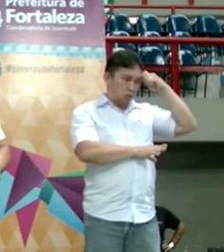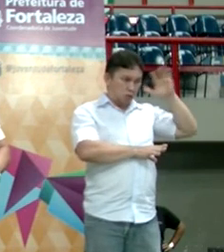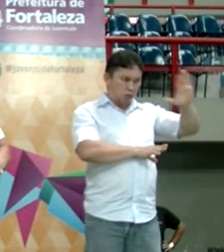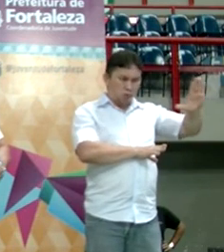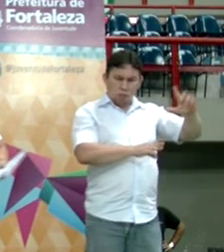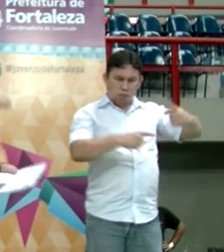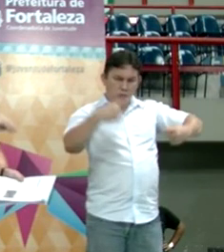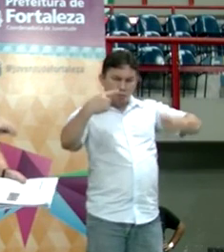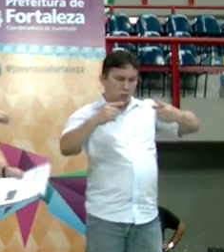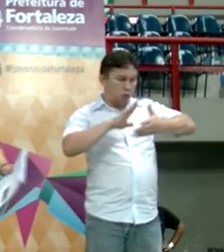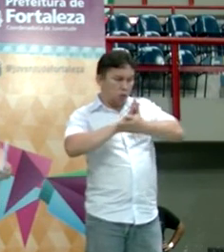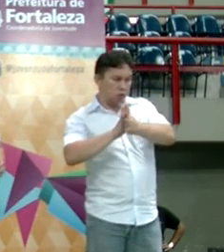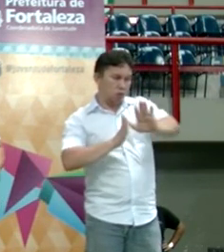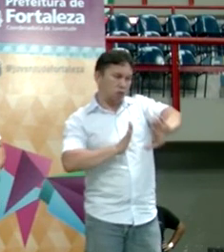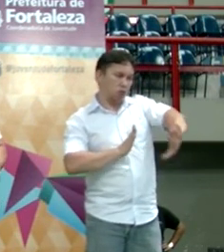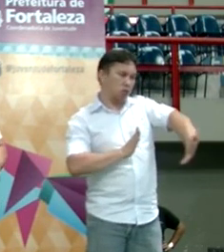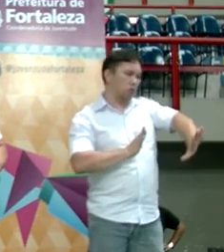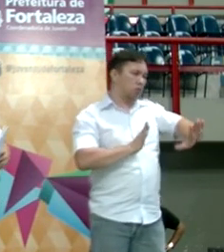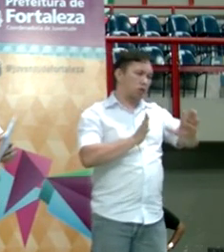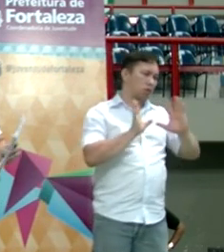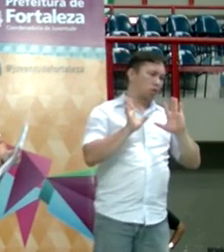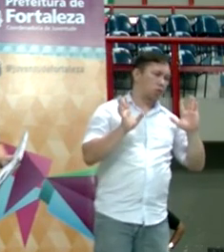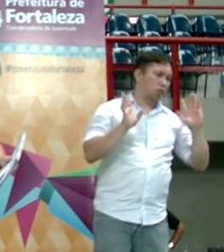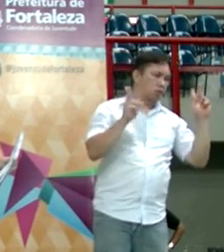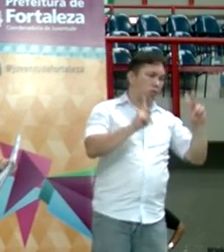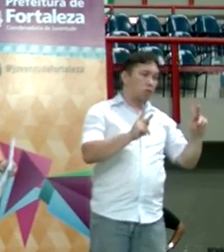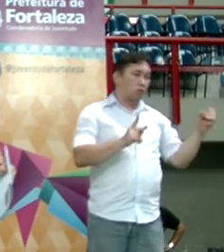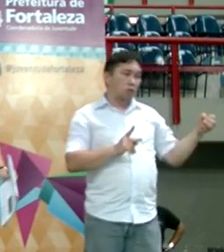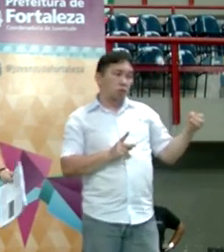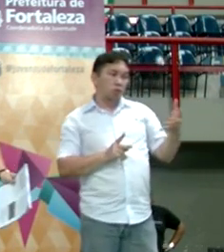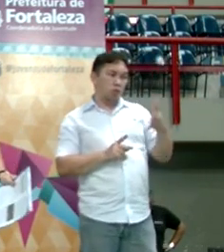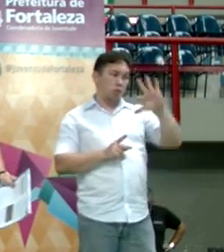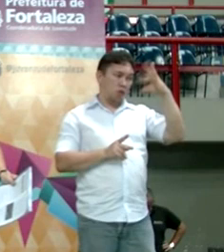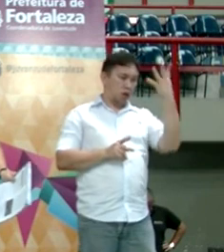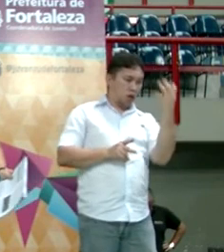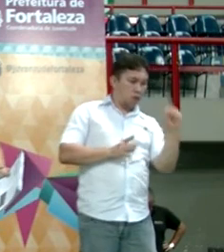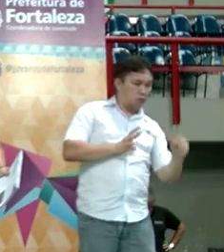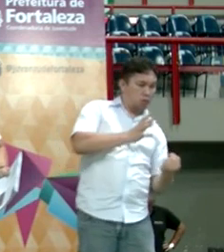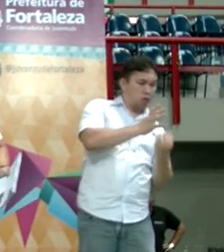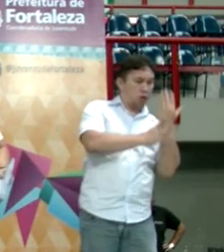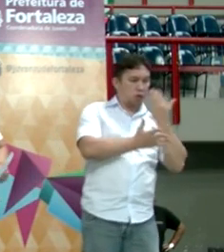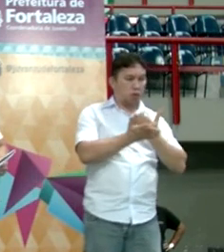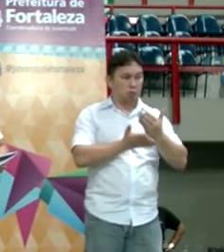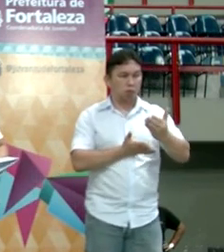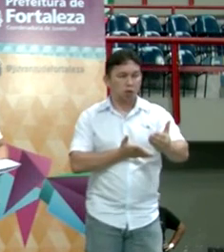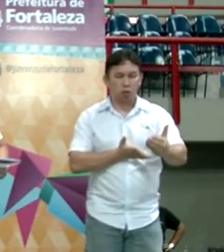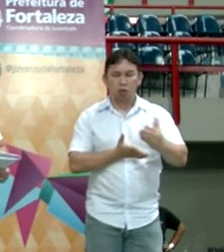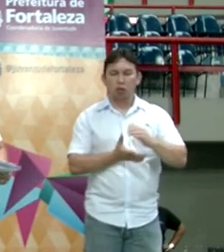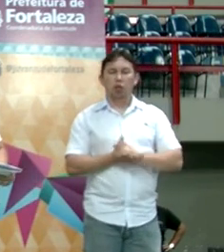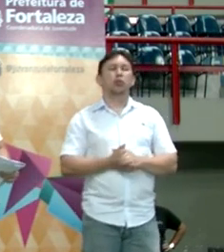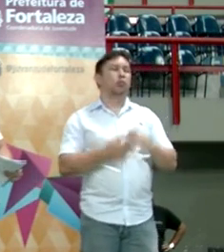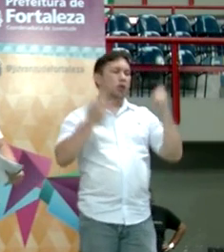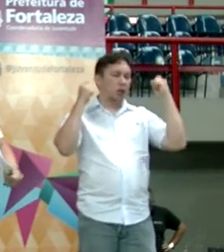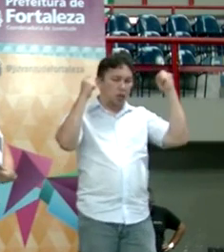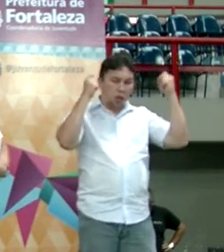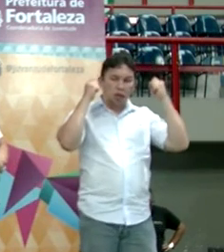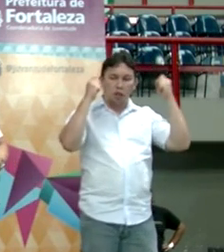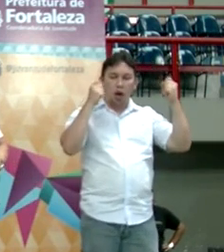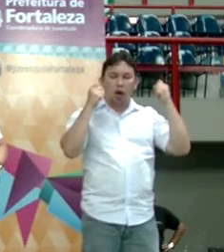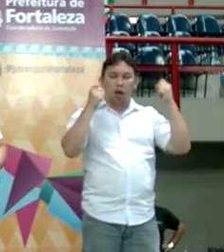negros esquecerem o que foi feito a eles, que era uma nova África do Sul que estava nascendo. E aí teve a